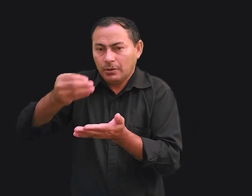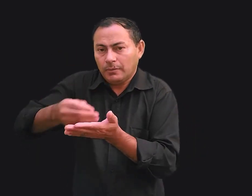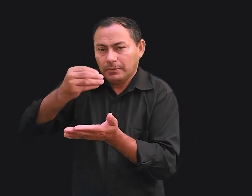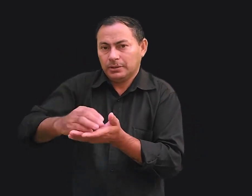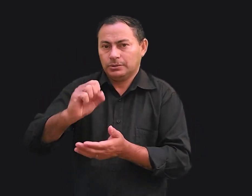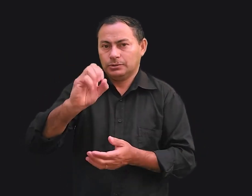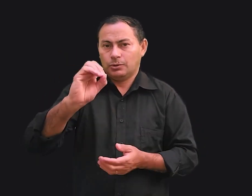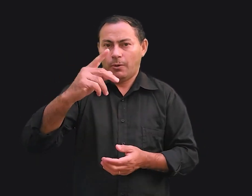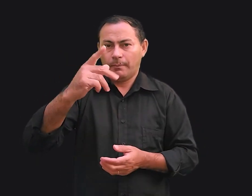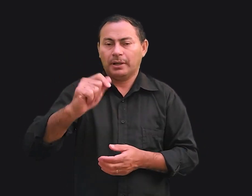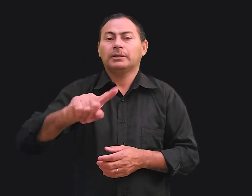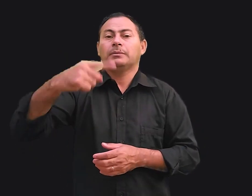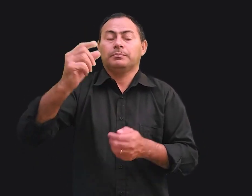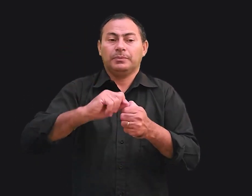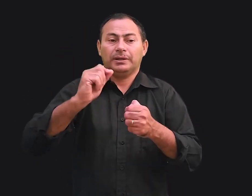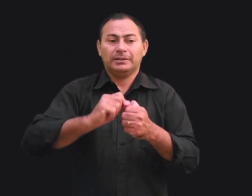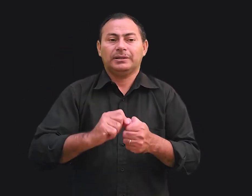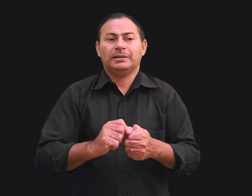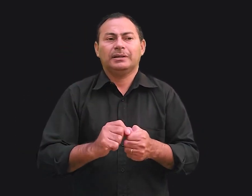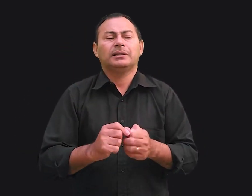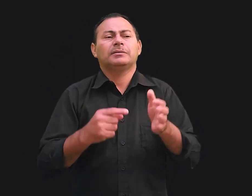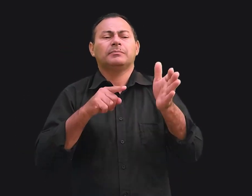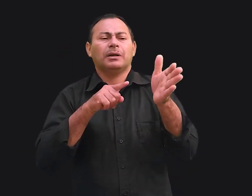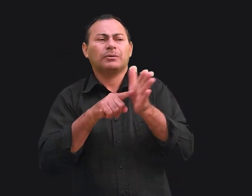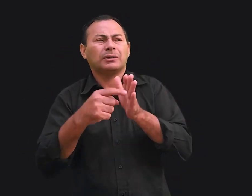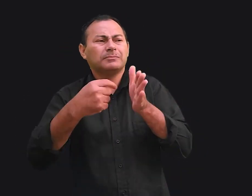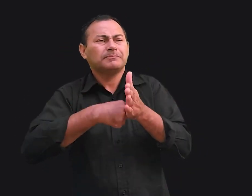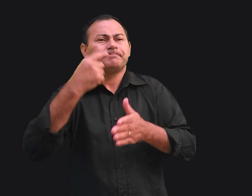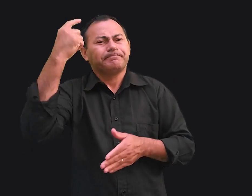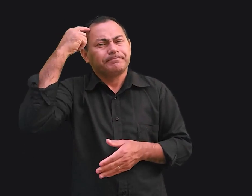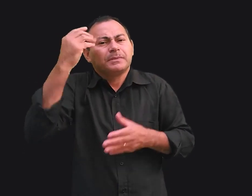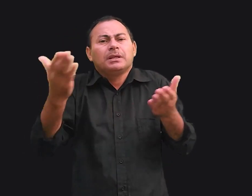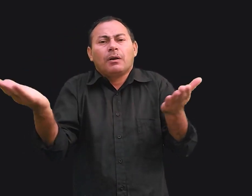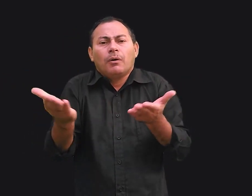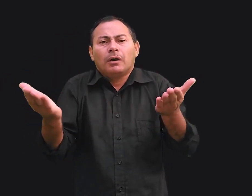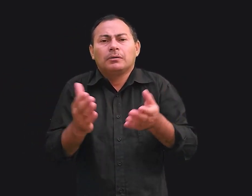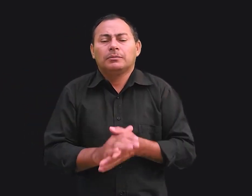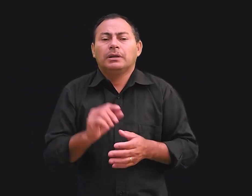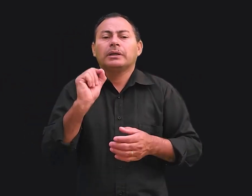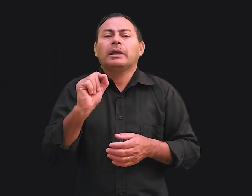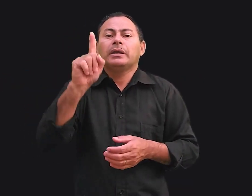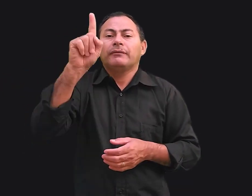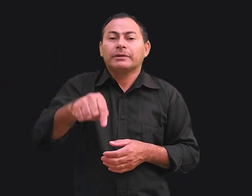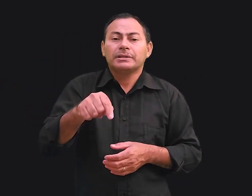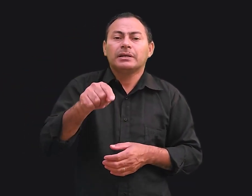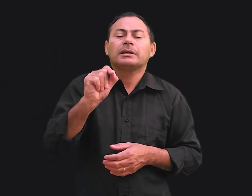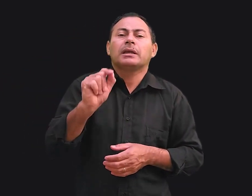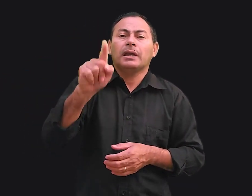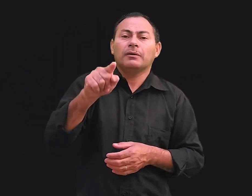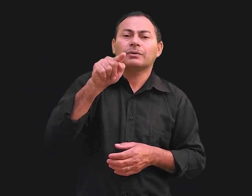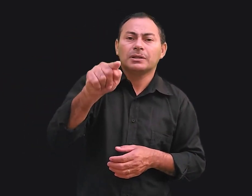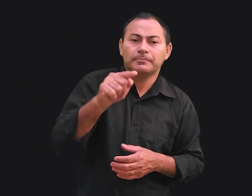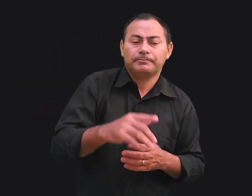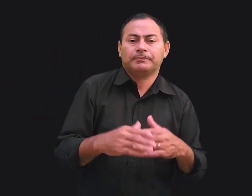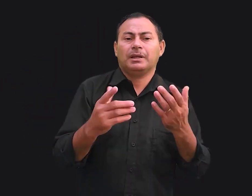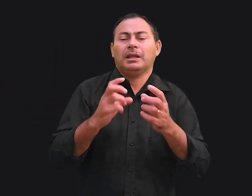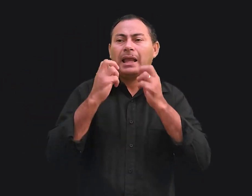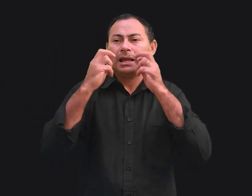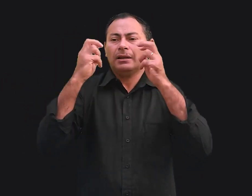sopa. Depois que fez isso, ele se perguntou, e agora? Quem é você? Aí então ele